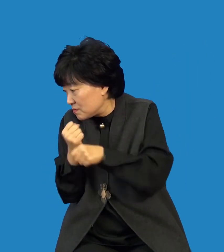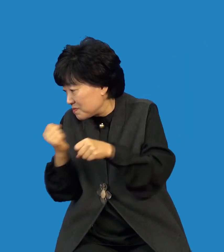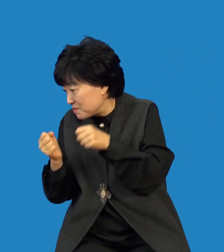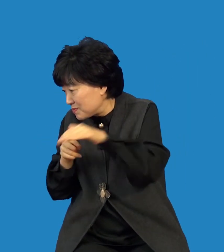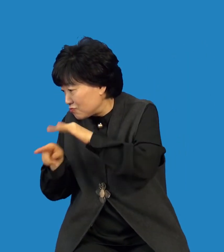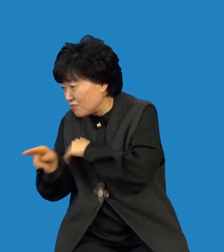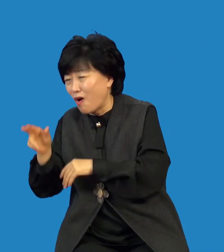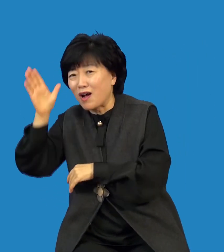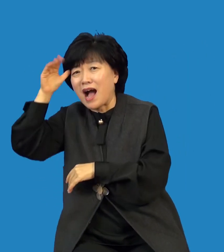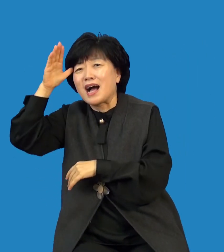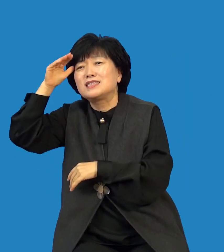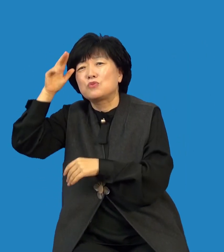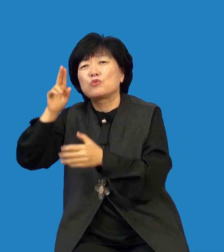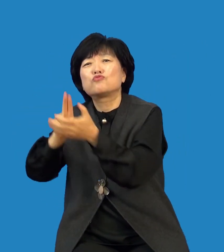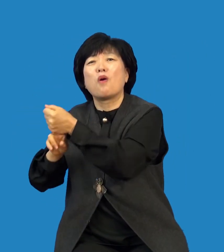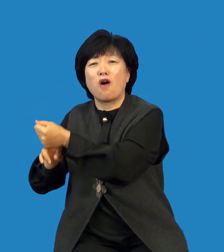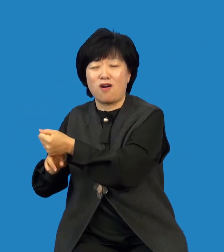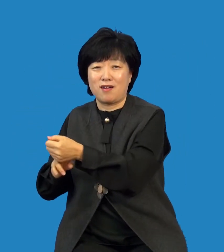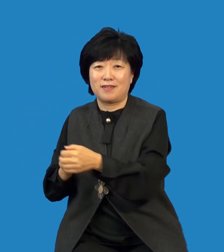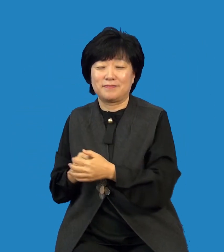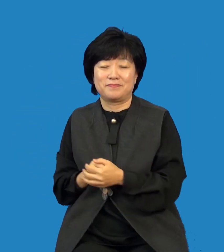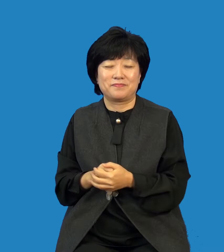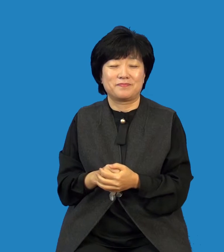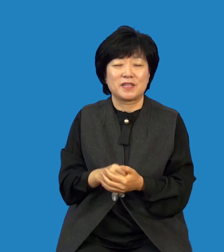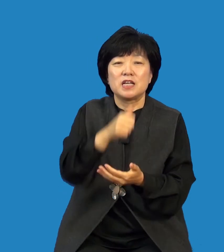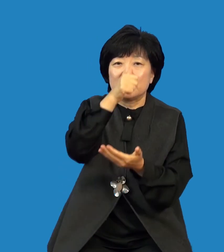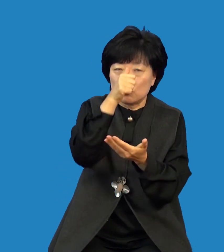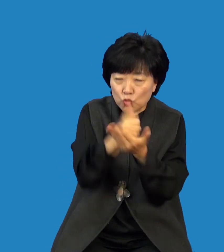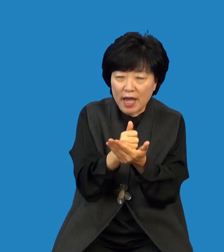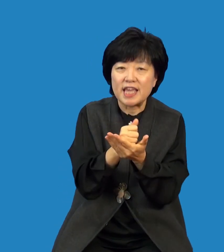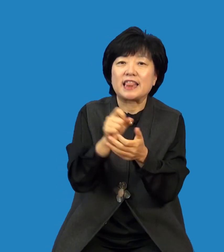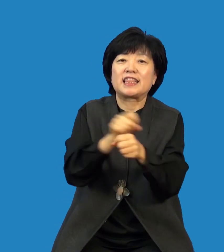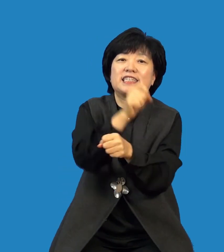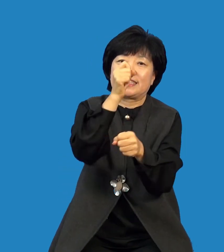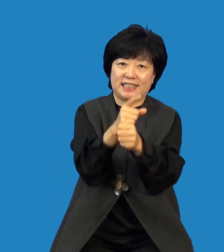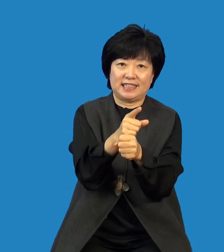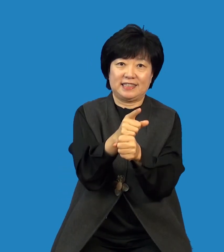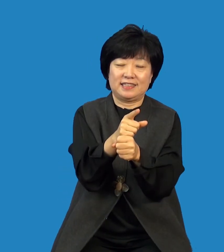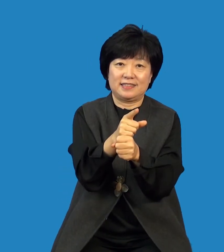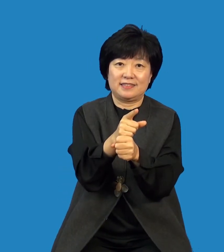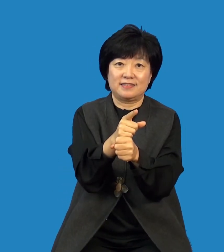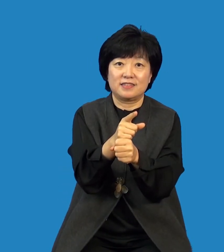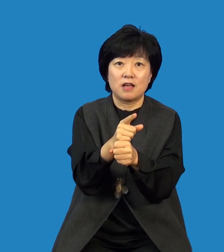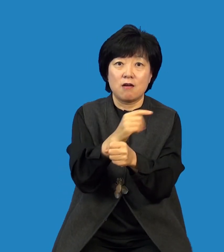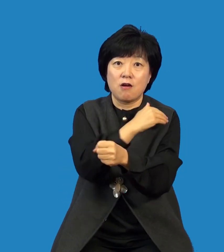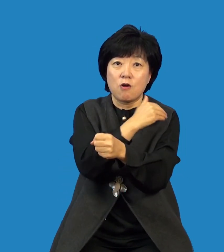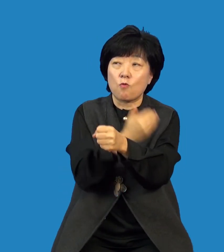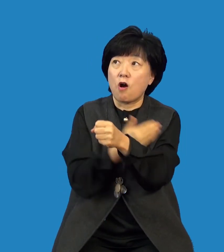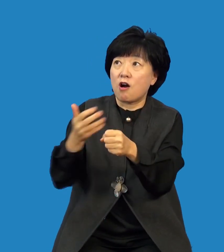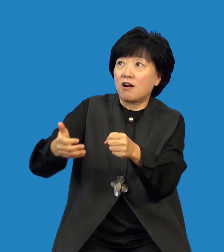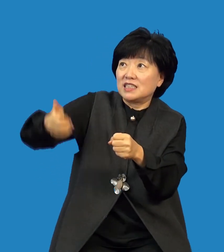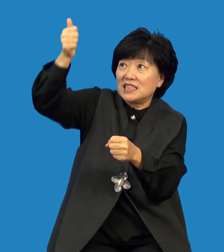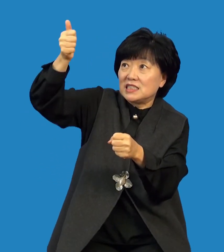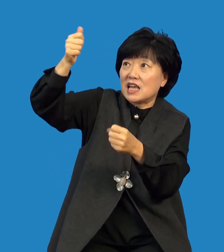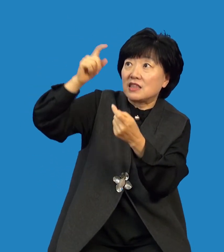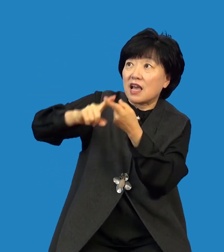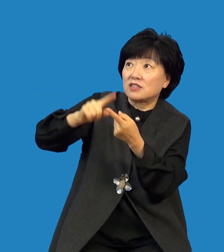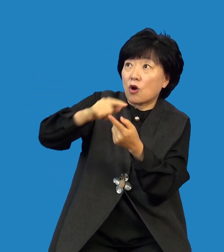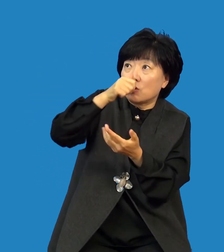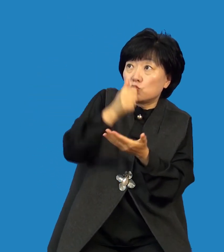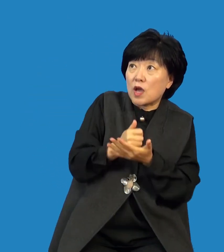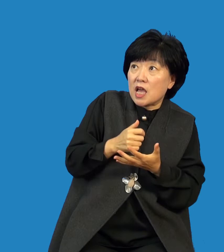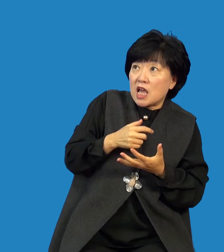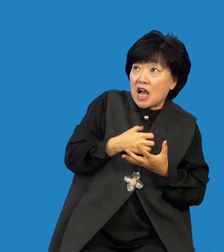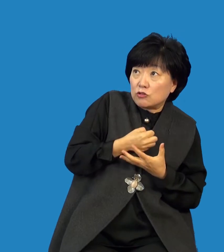그 죄의 대상이 되는 또는 권위자가 되는 그 존재를 두려워하게 되고요, 그래서 숨게 되는 거예요. 그래서 모든 죄는 우리